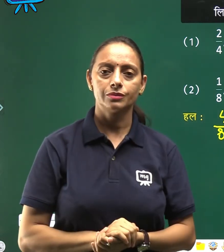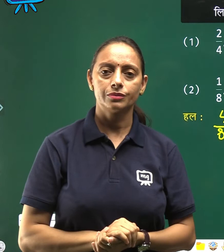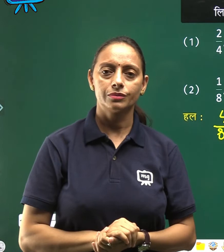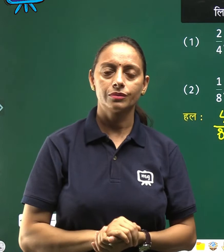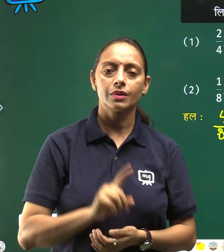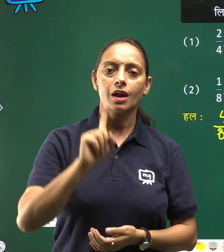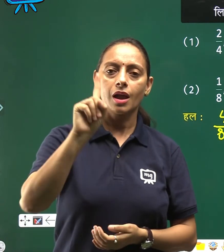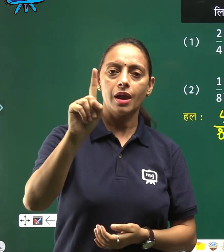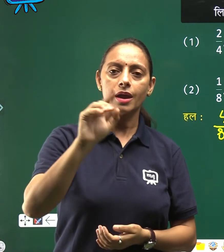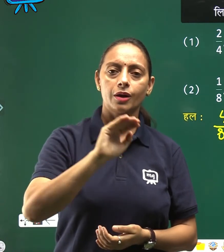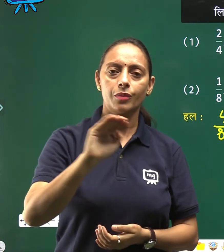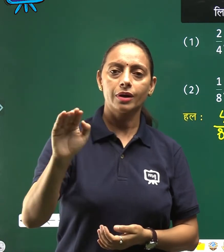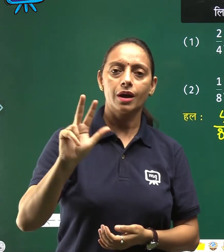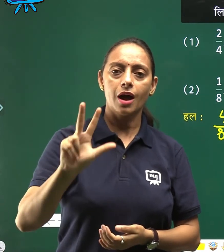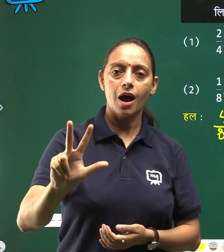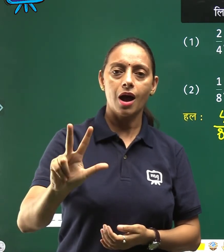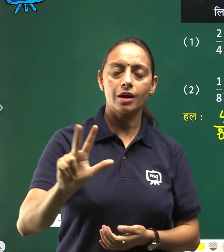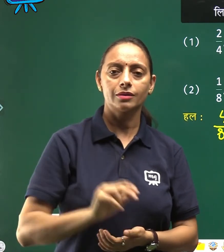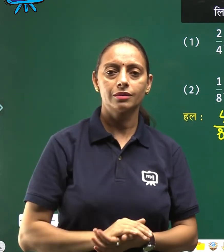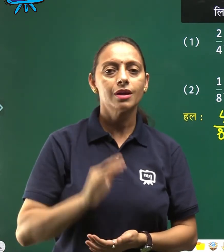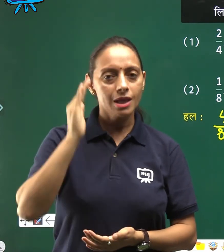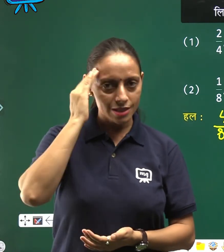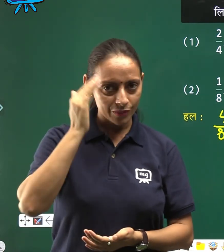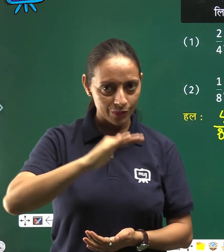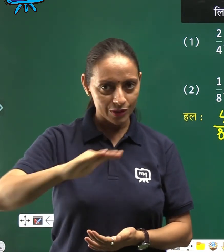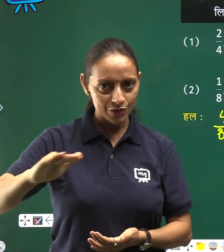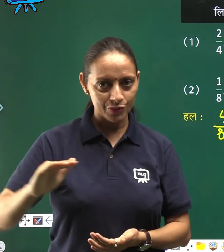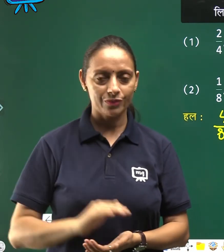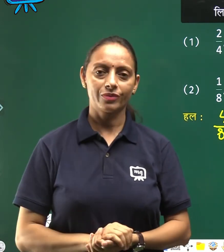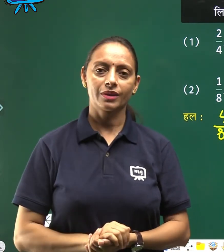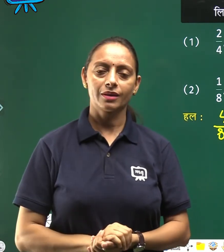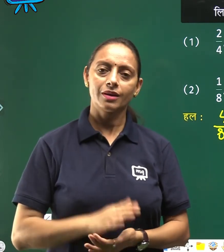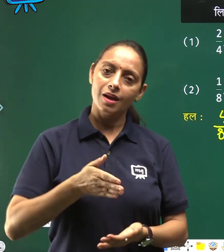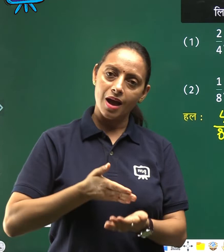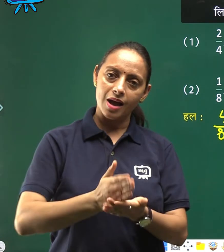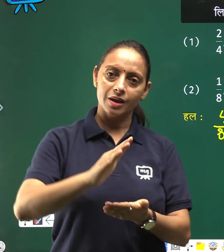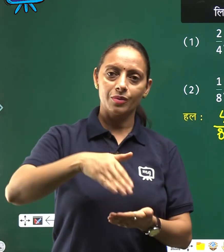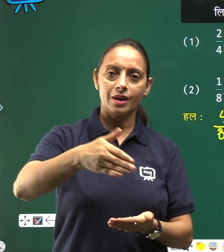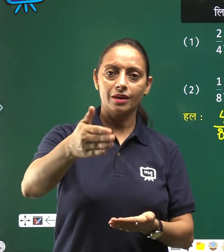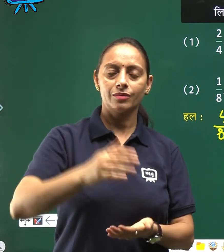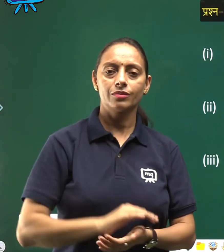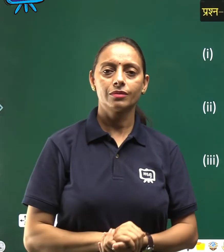एक बटा आठ। समझ में आए बच्चों? आगे बढ़े।